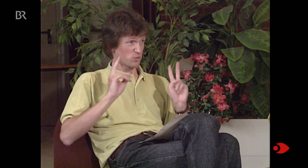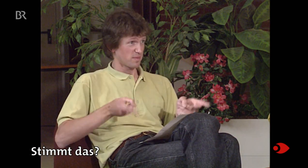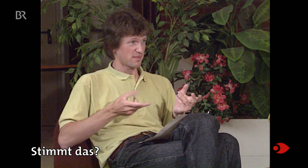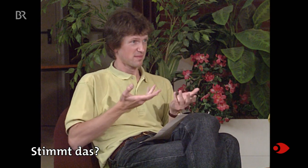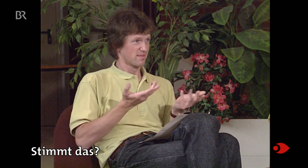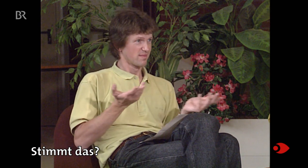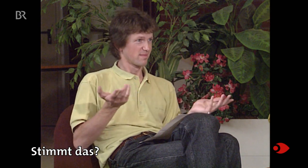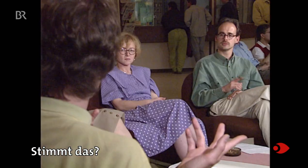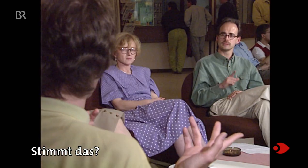Stimmt das?